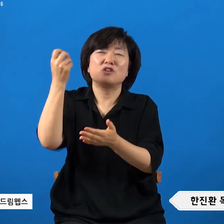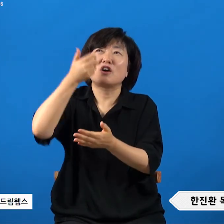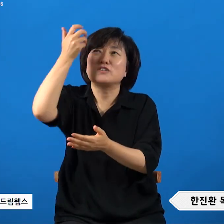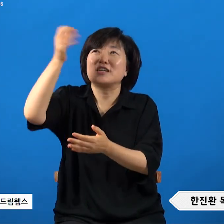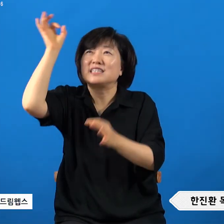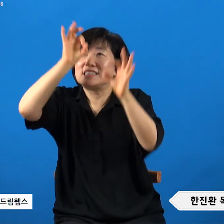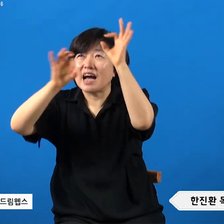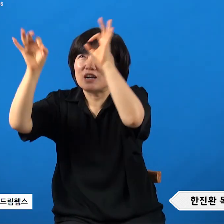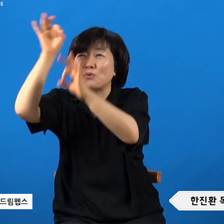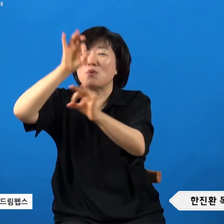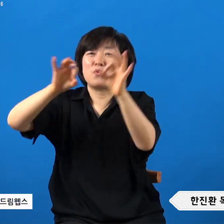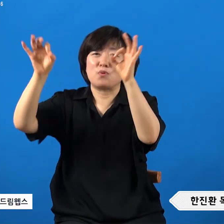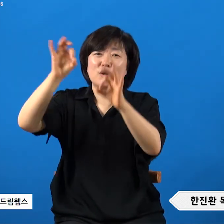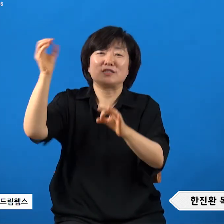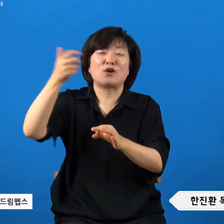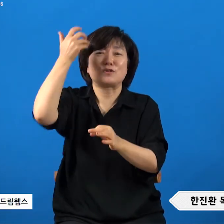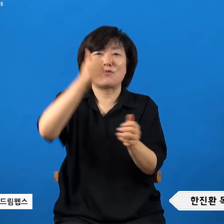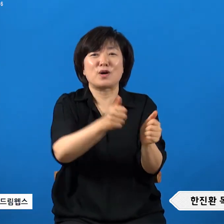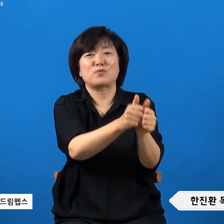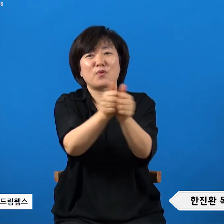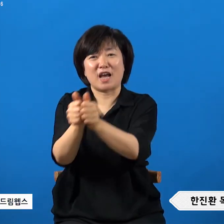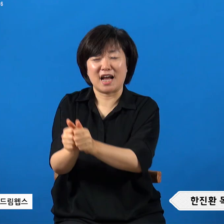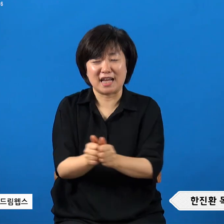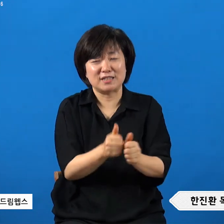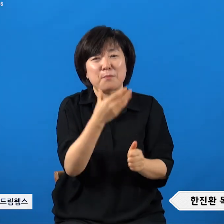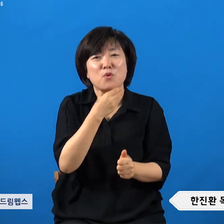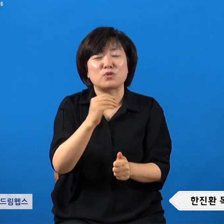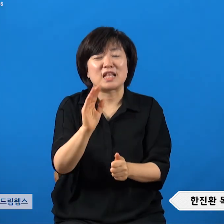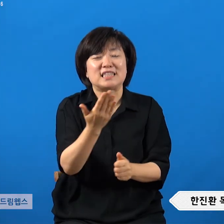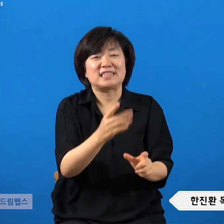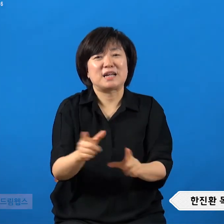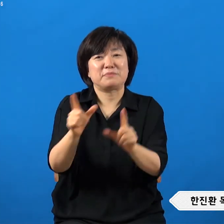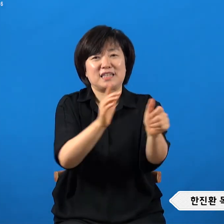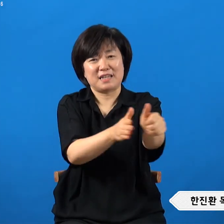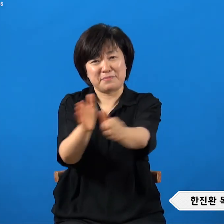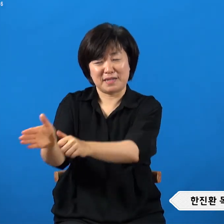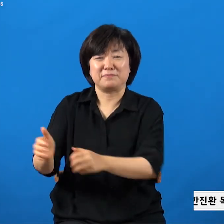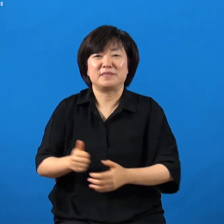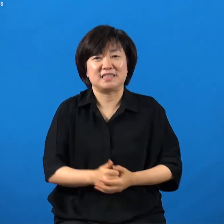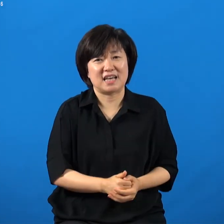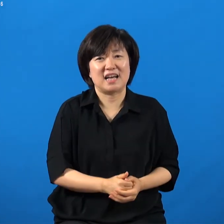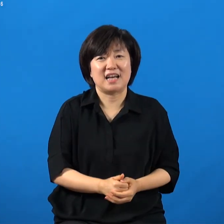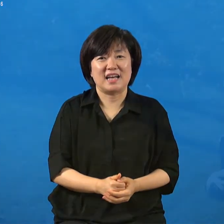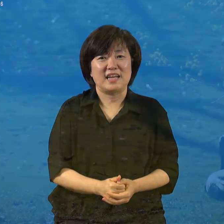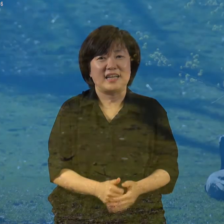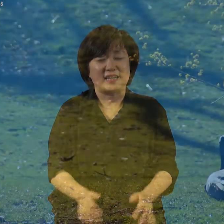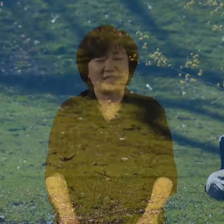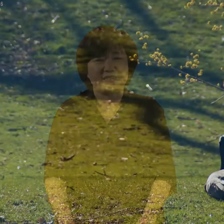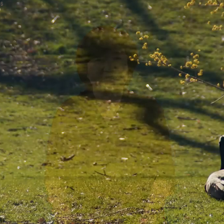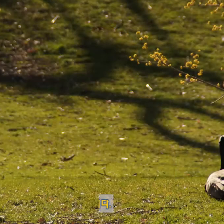성령을 찾고 구해서 성령님과 동행하는 그런 복된 삶이 되시기를 바랍니다.